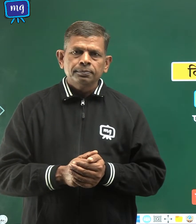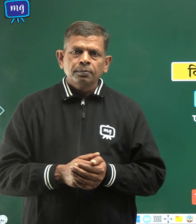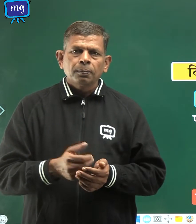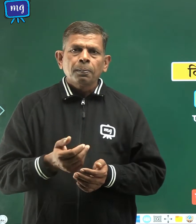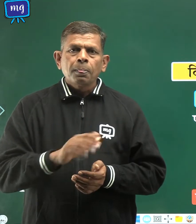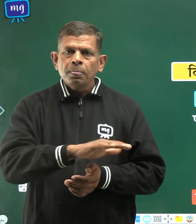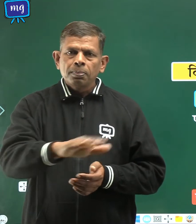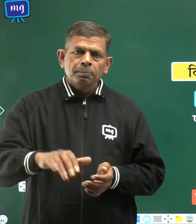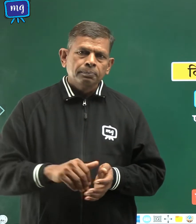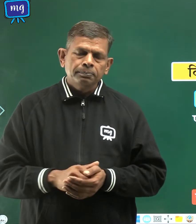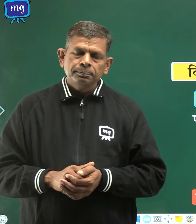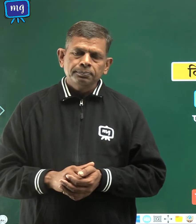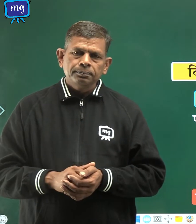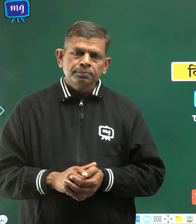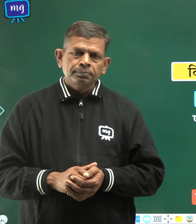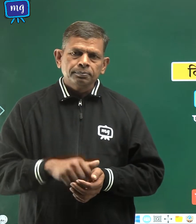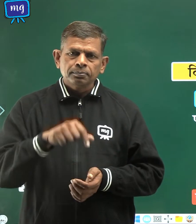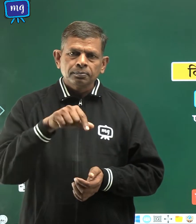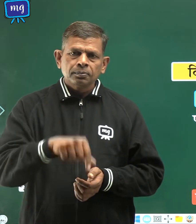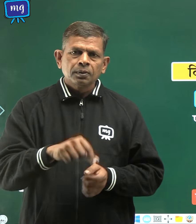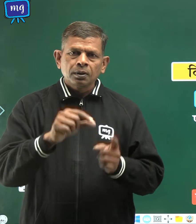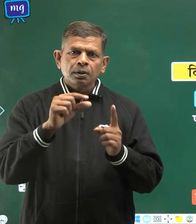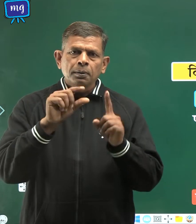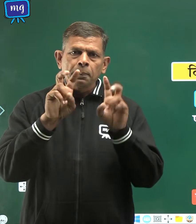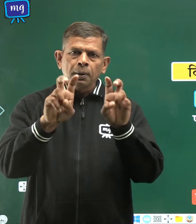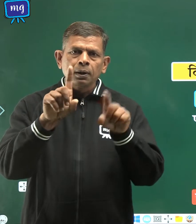बच्चों, आज पाठ 1 में